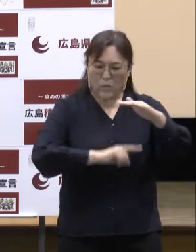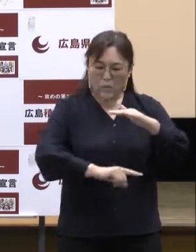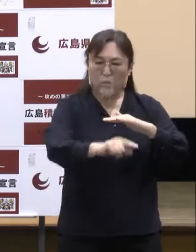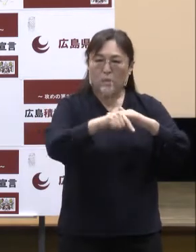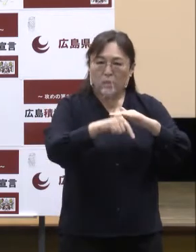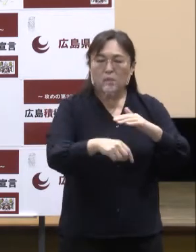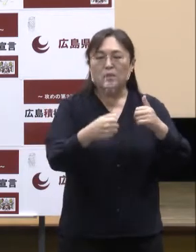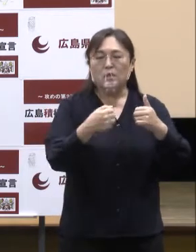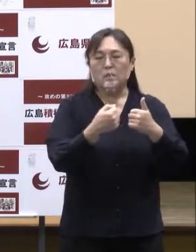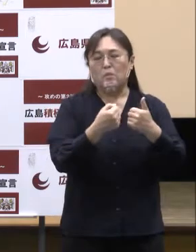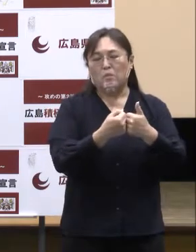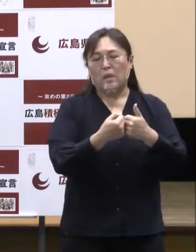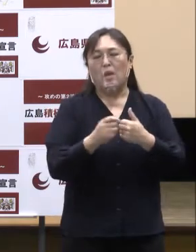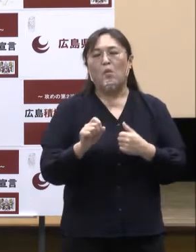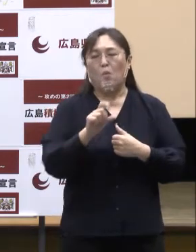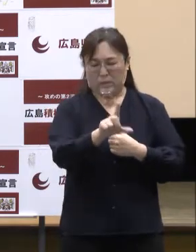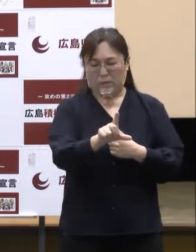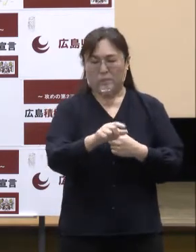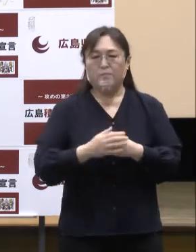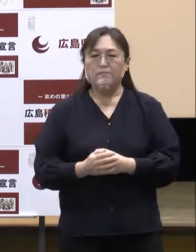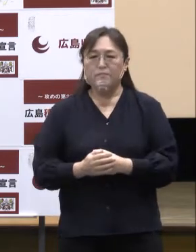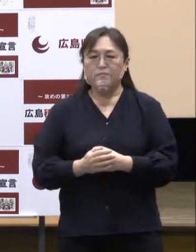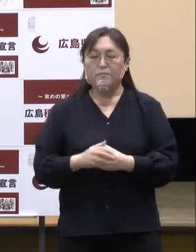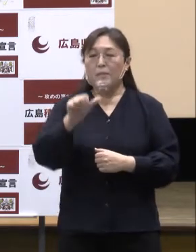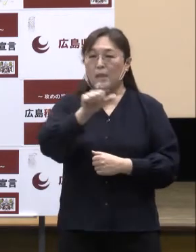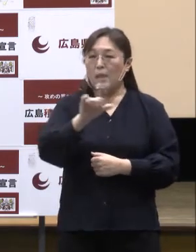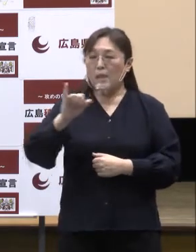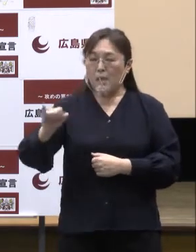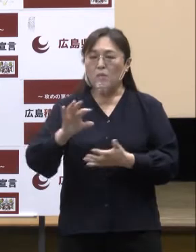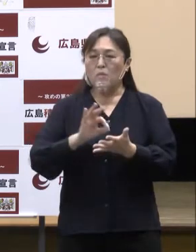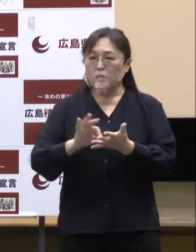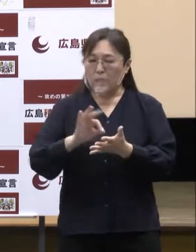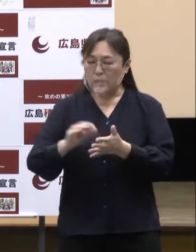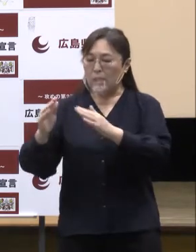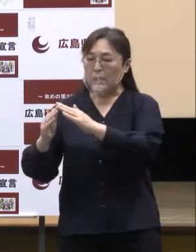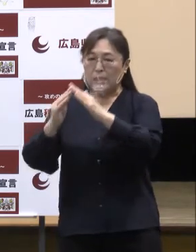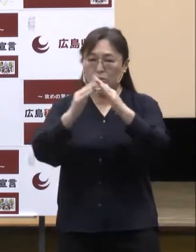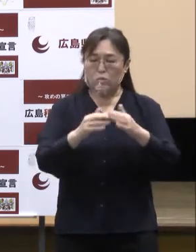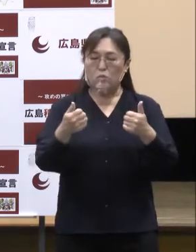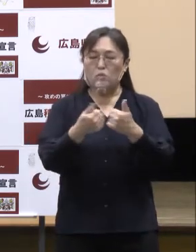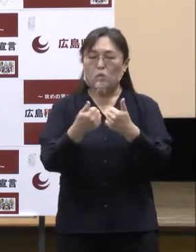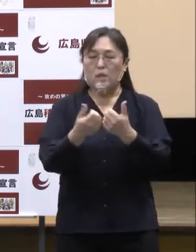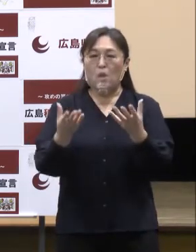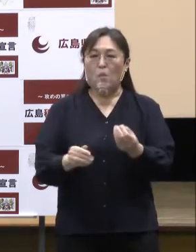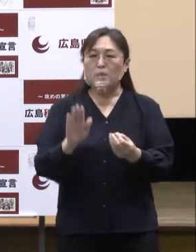であります。AI で移住相談をした後で、